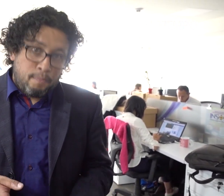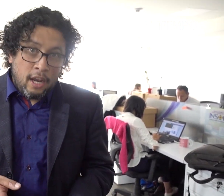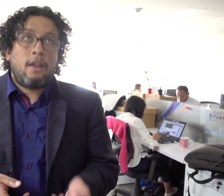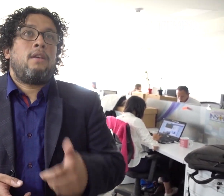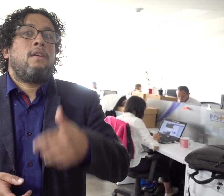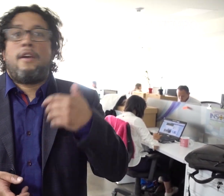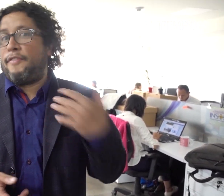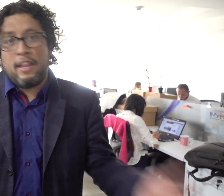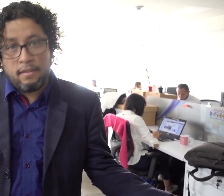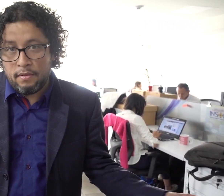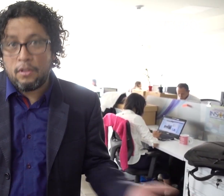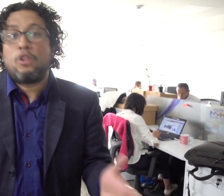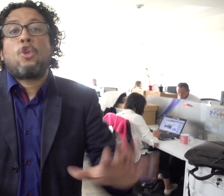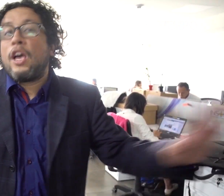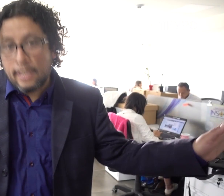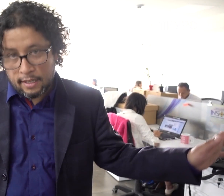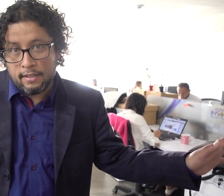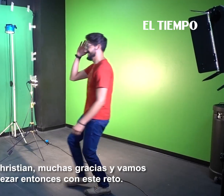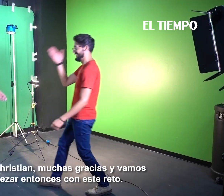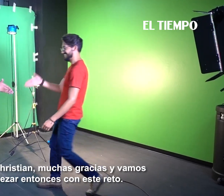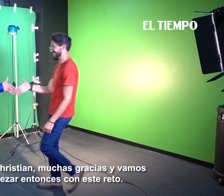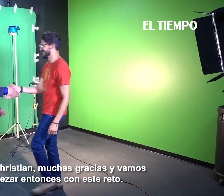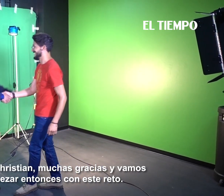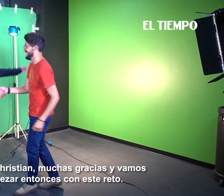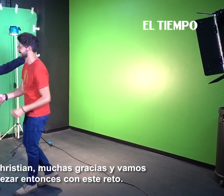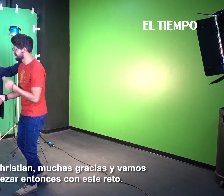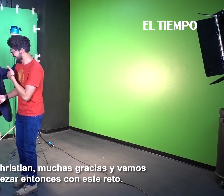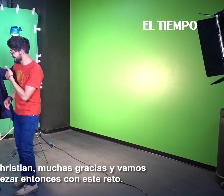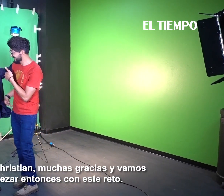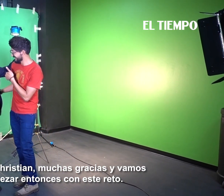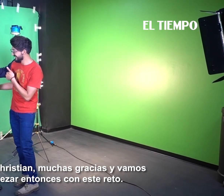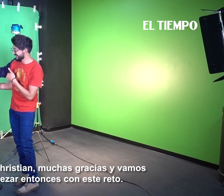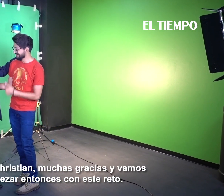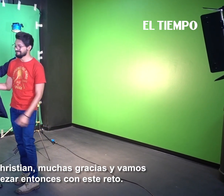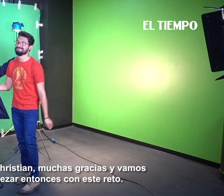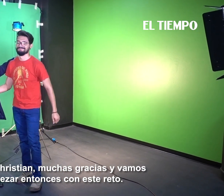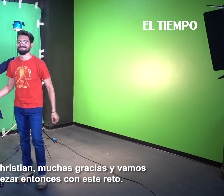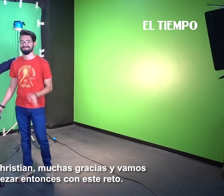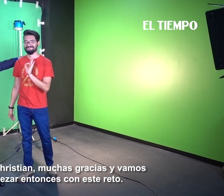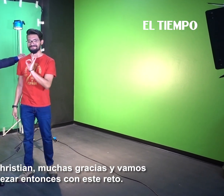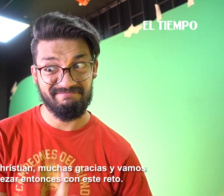En fin, todas esas Ok Cristian, muchas gracias y vamos a empezar entonces con este reto